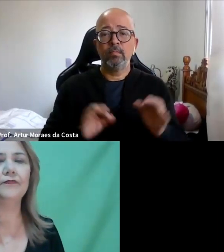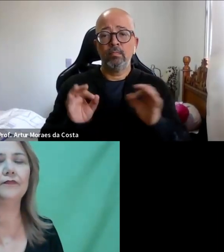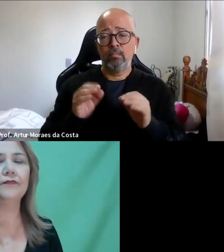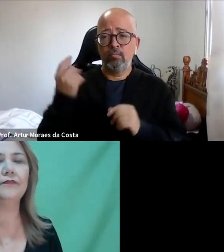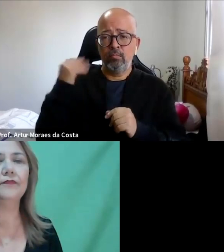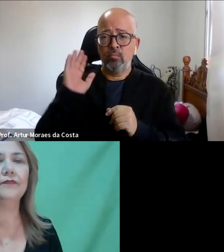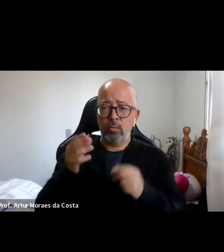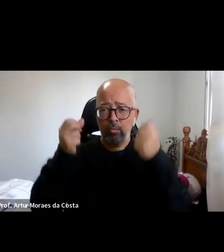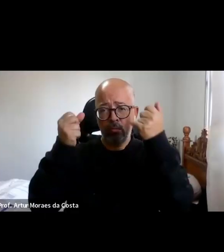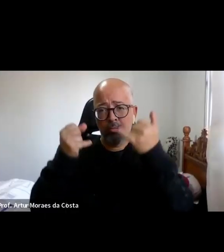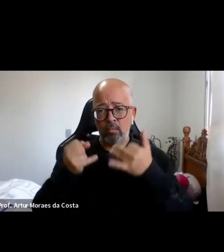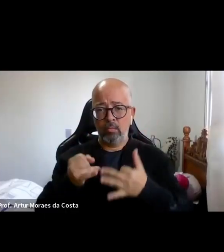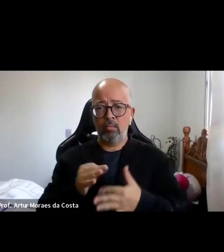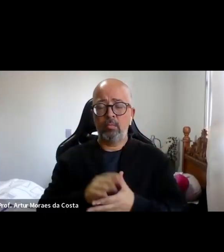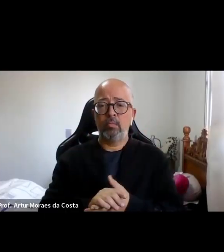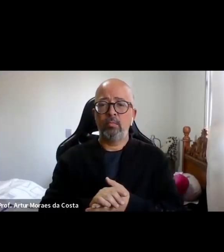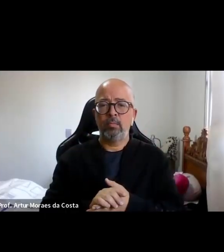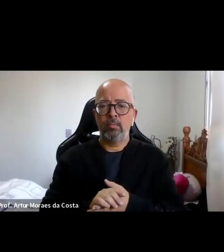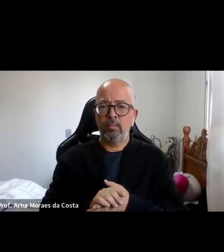sordociegas eh